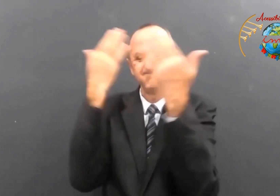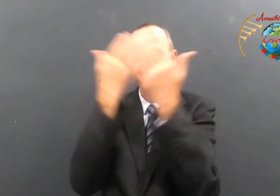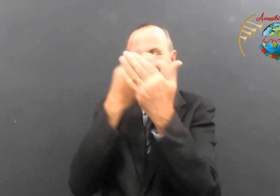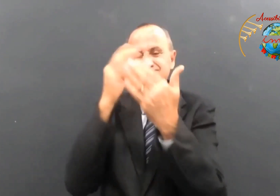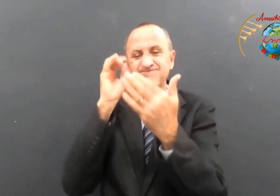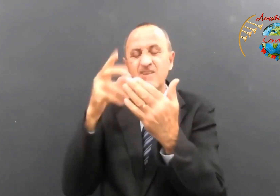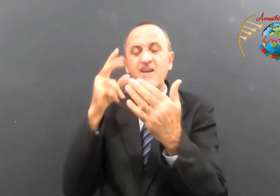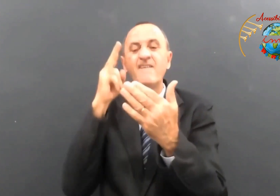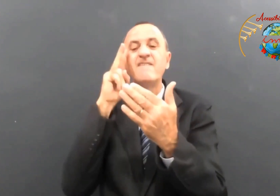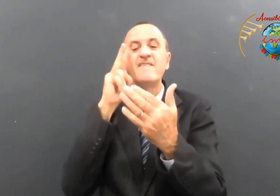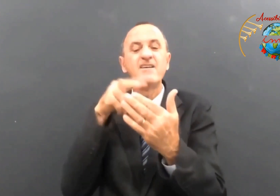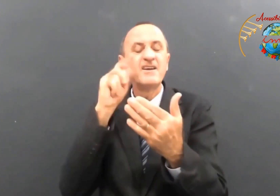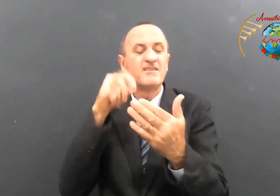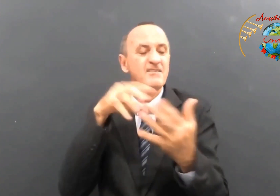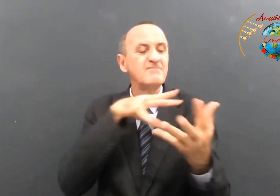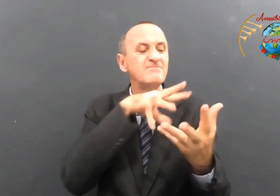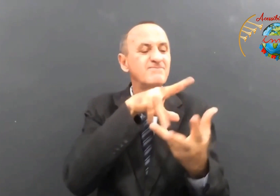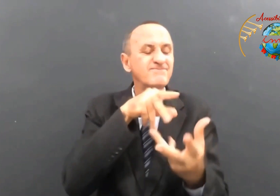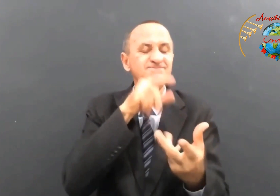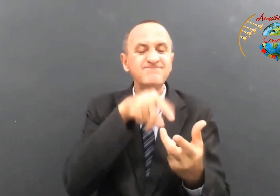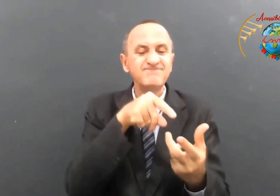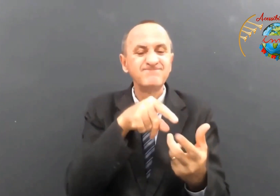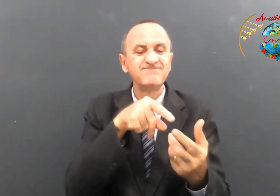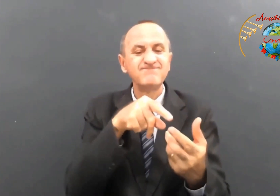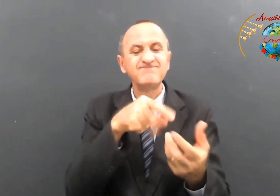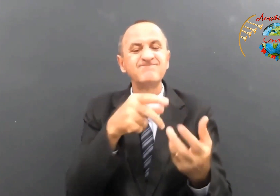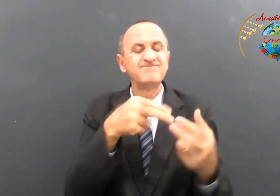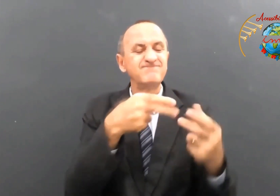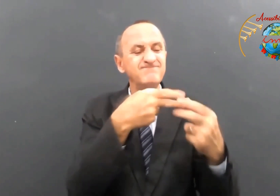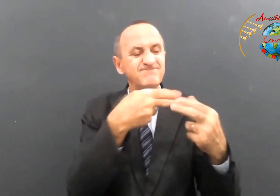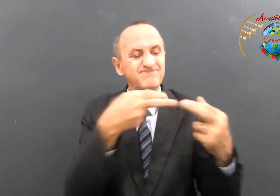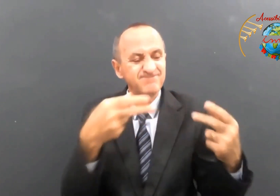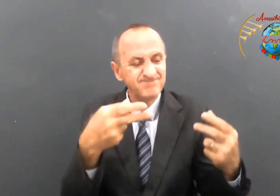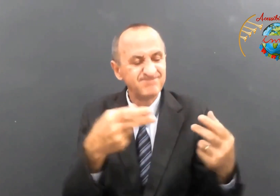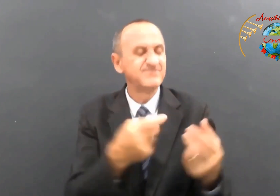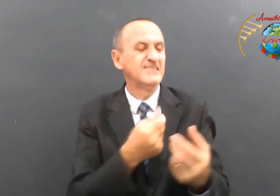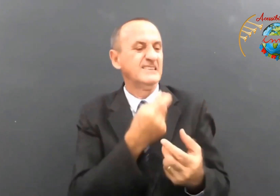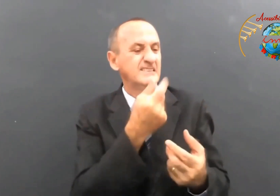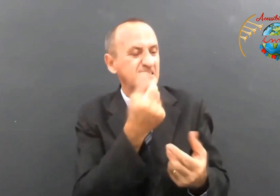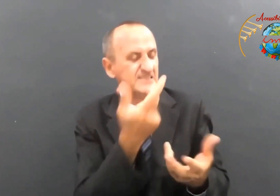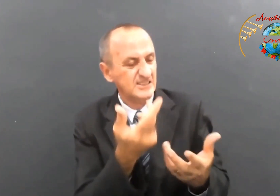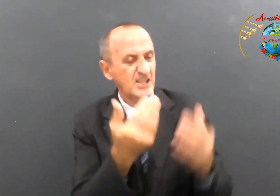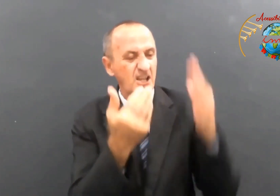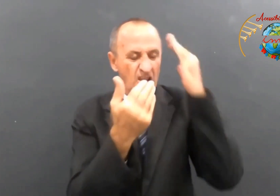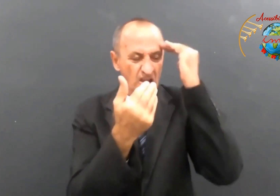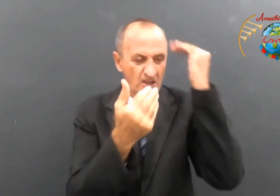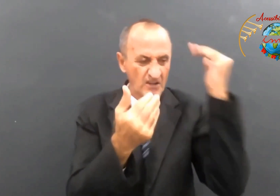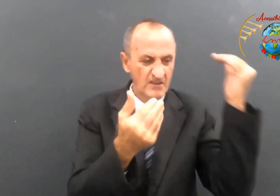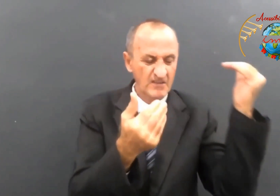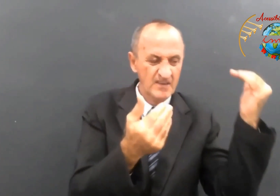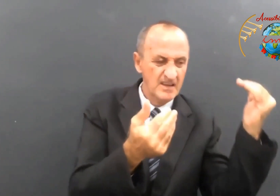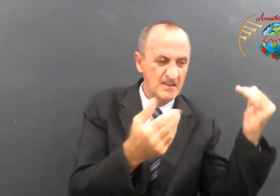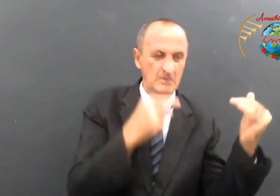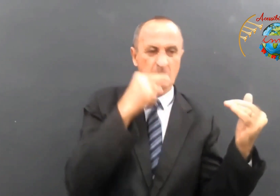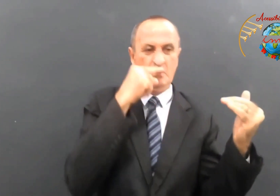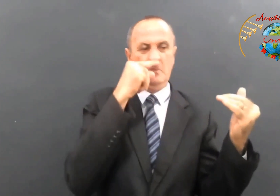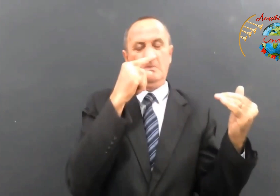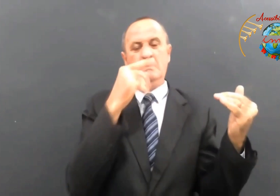consegue ver isso. Ela só vê aquilo que é desse mundo. As coisas desse mundo, os materiais, a fama